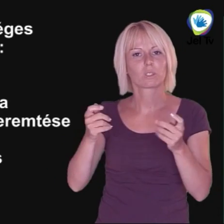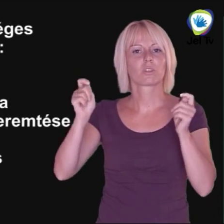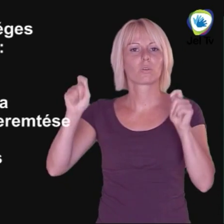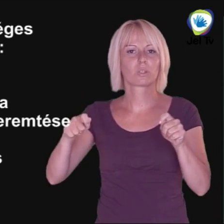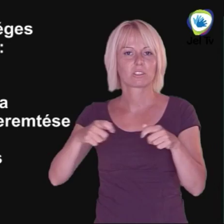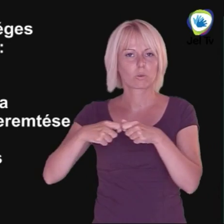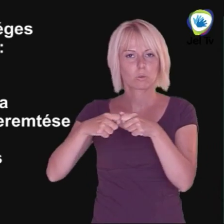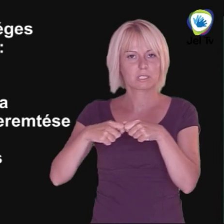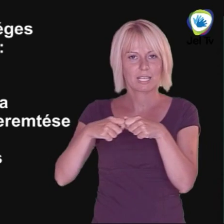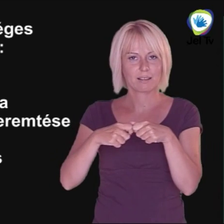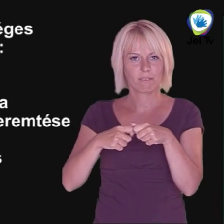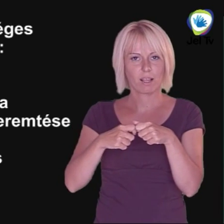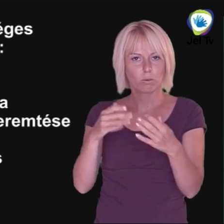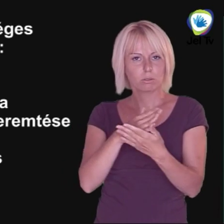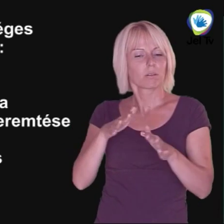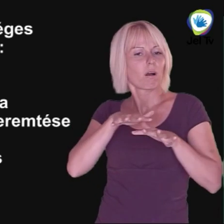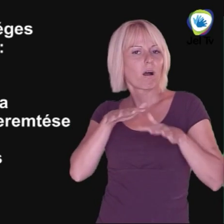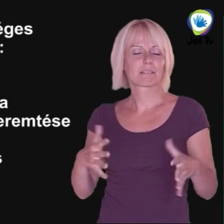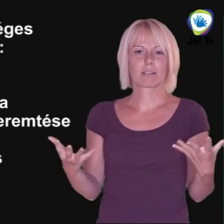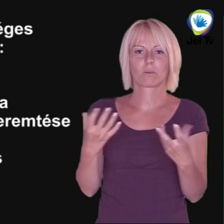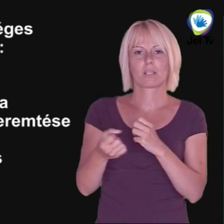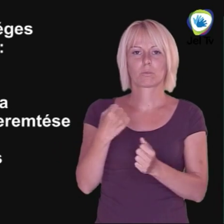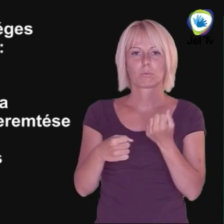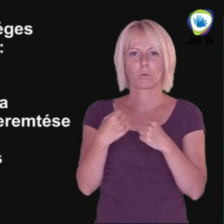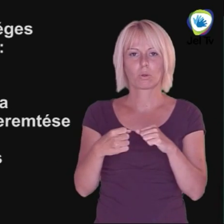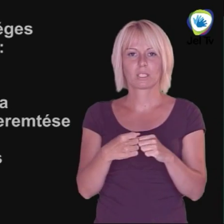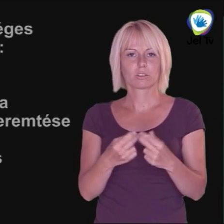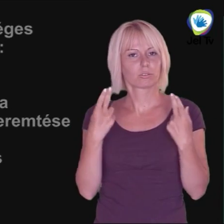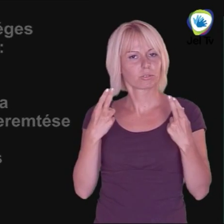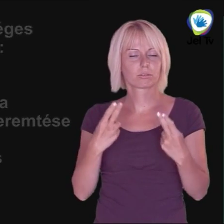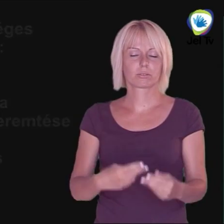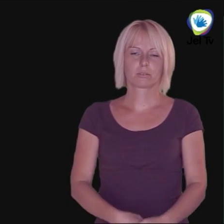a döntéshozó szervek közötti hatékonyabb együttműködést tartották.